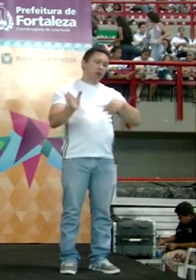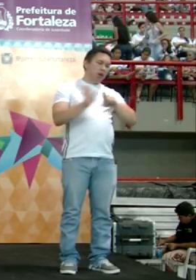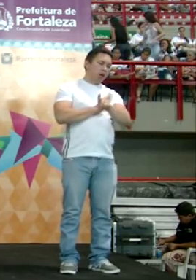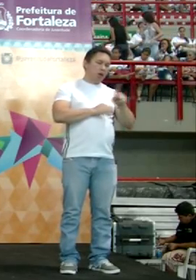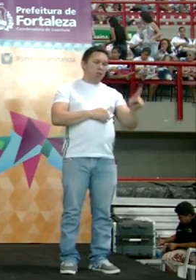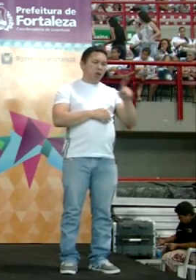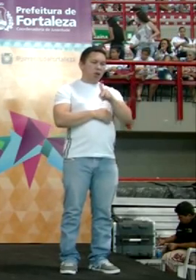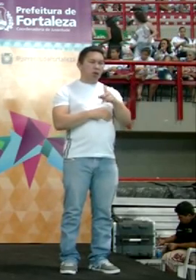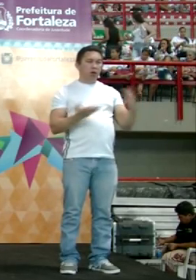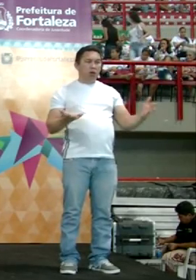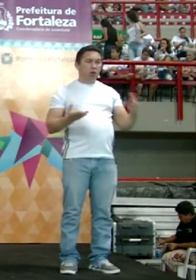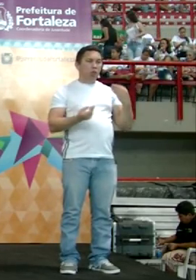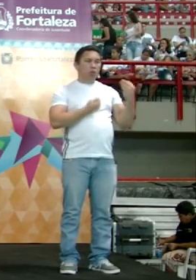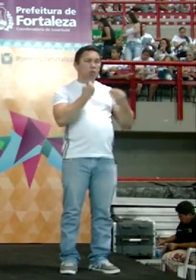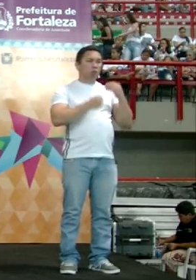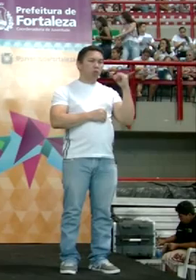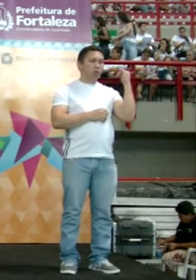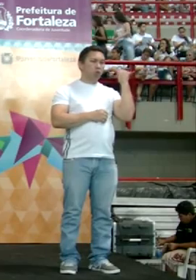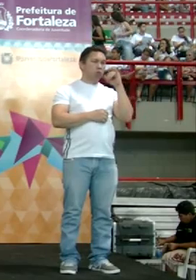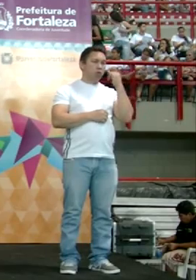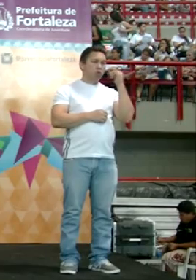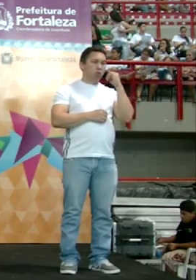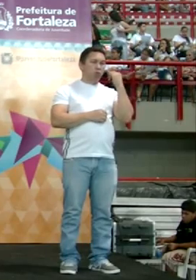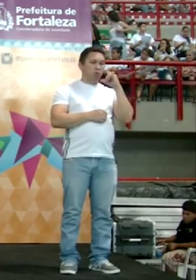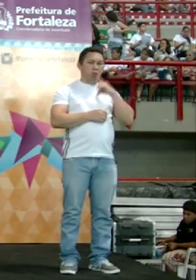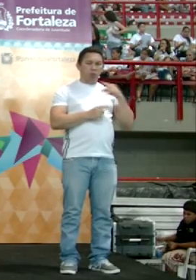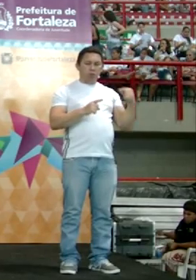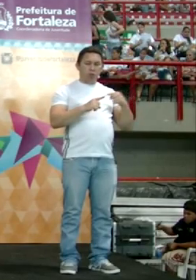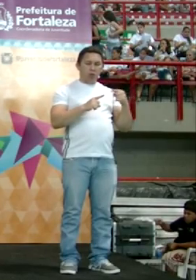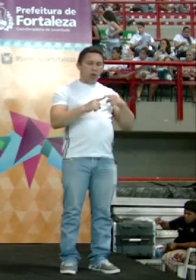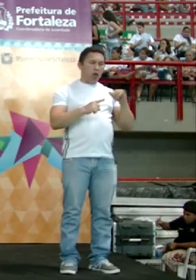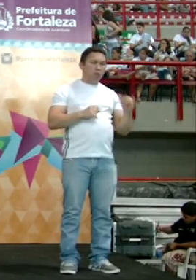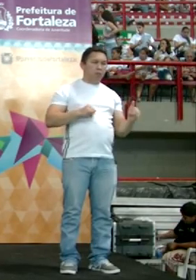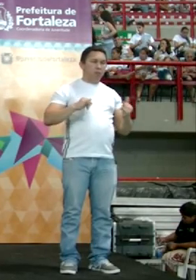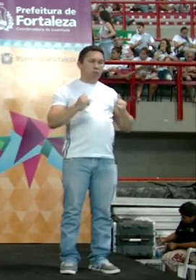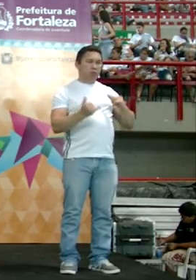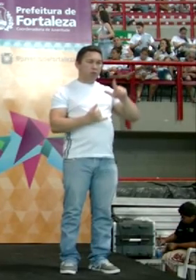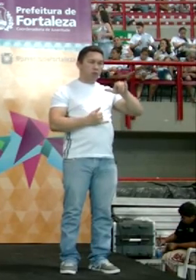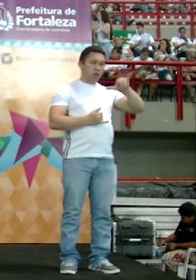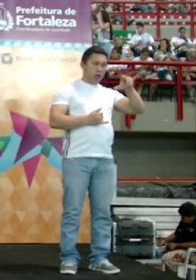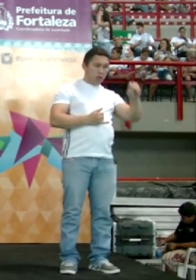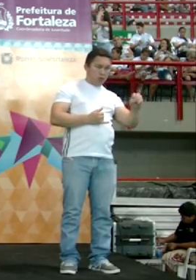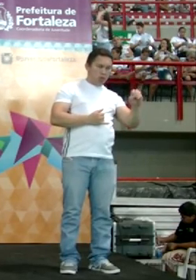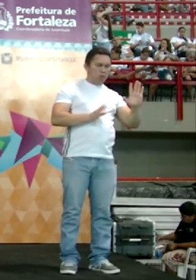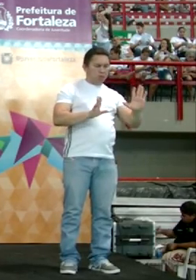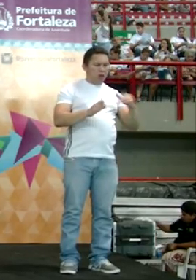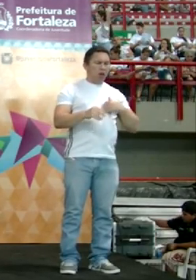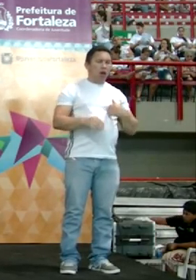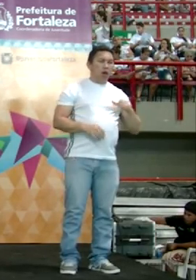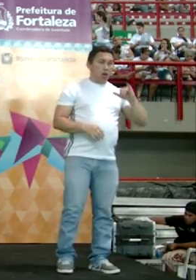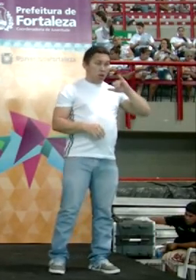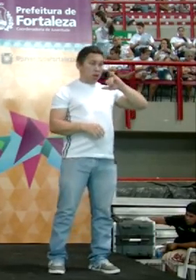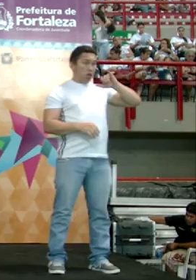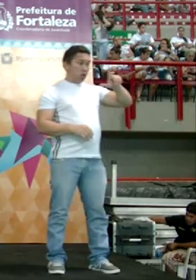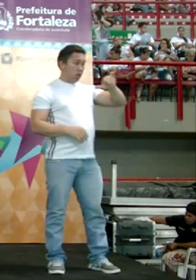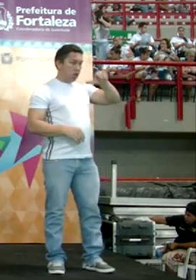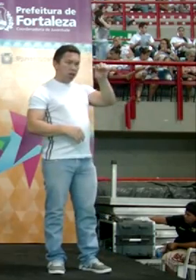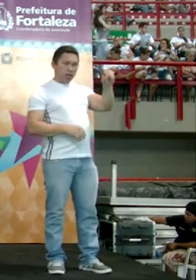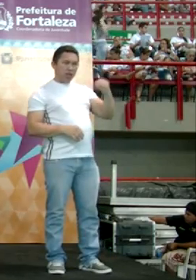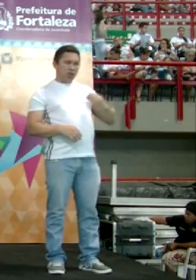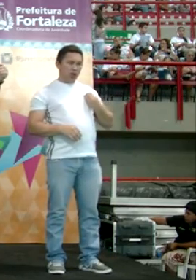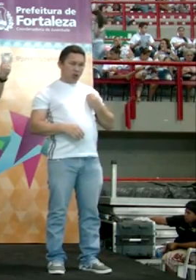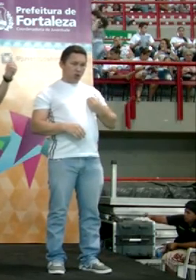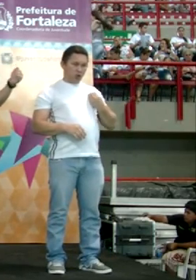Professor, como funciona a energia que aproveita o lixo? É assim, gente, se for lixo orgânico, a gente falou hoje